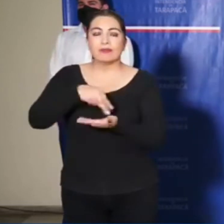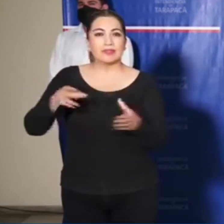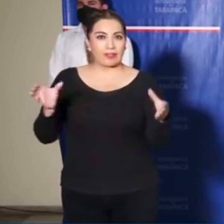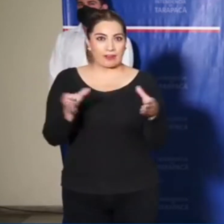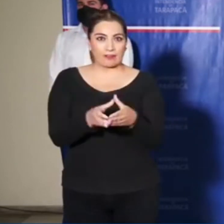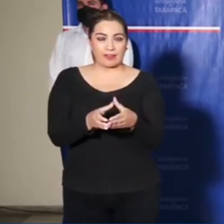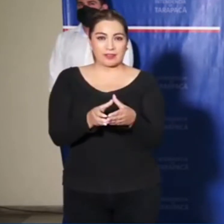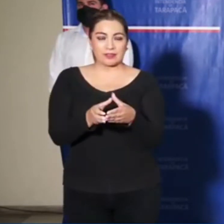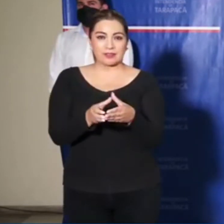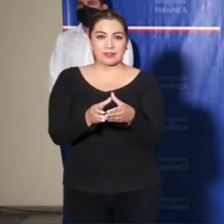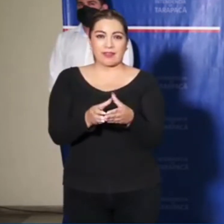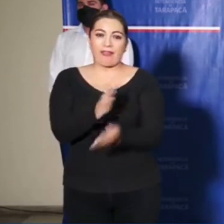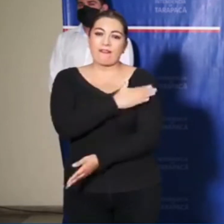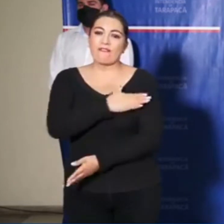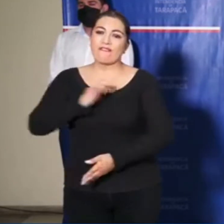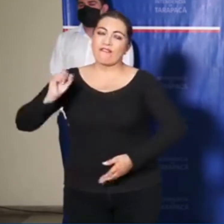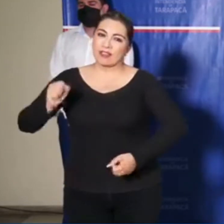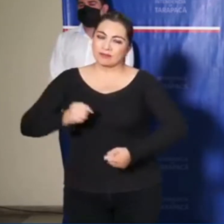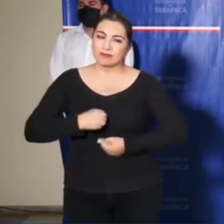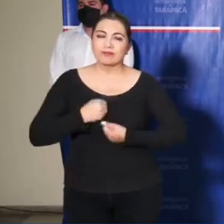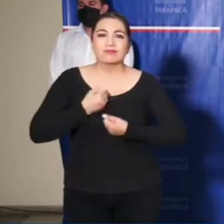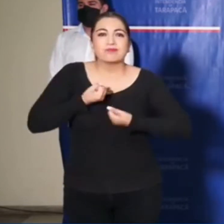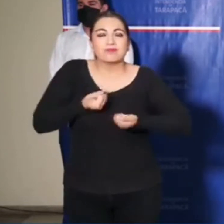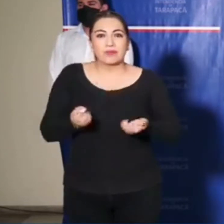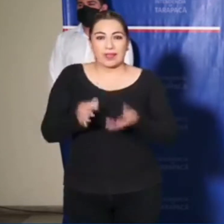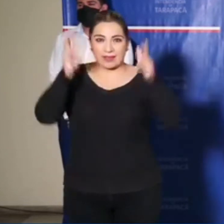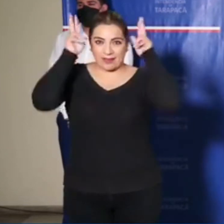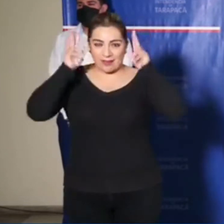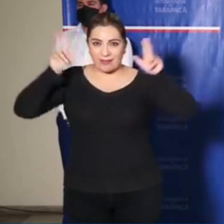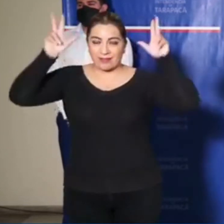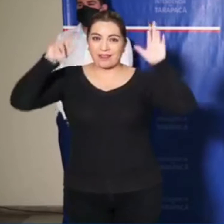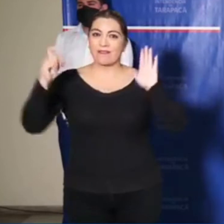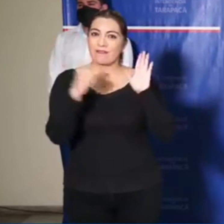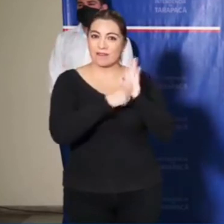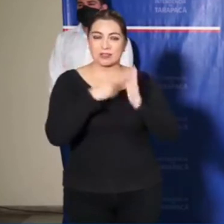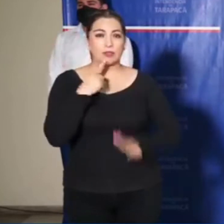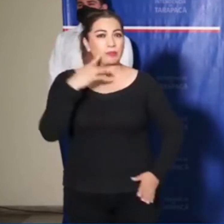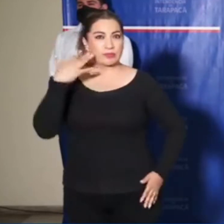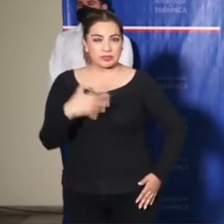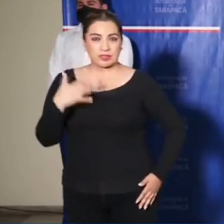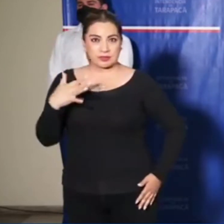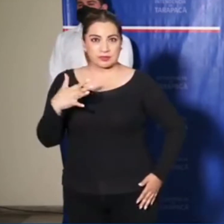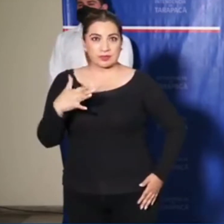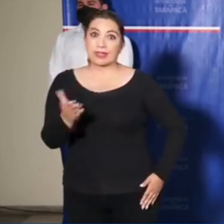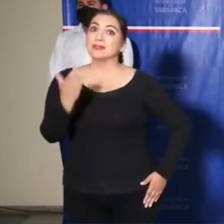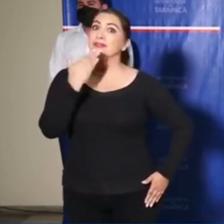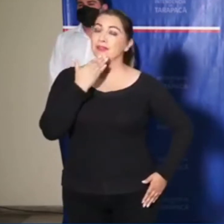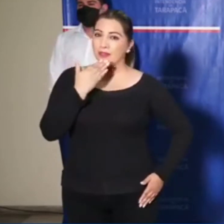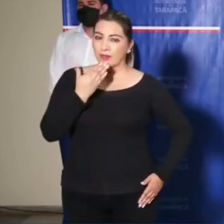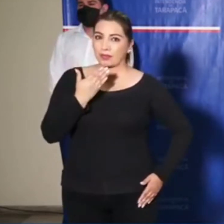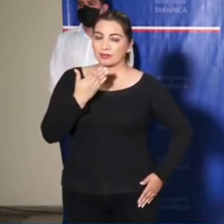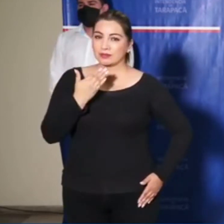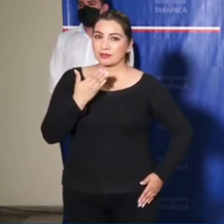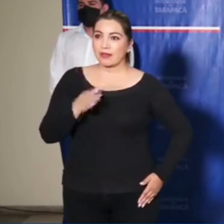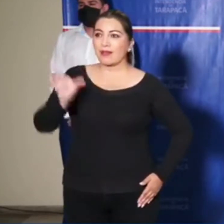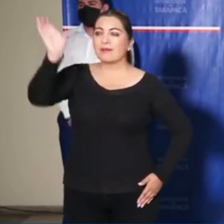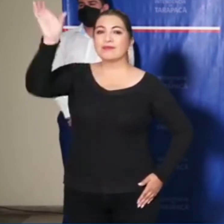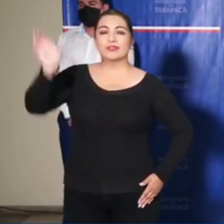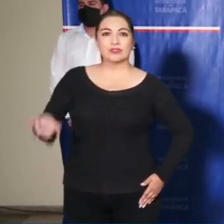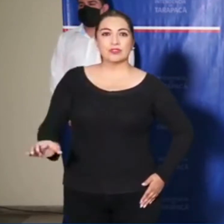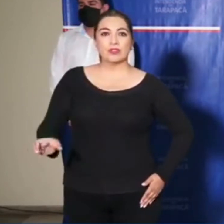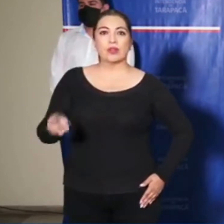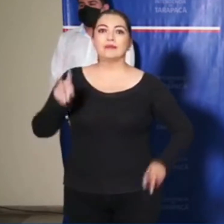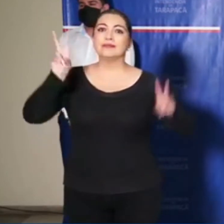en expresar la fe en esta fiesta, en esta festividad religiosa, pero al mismo tiempo cómo ellos han sido lo